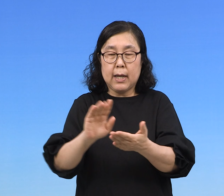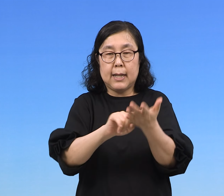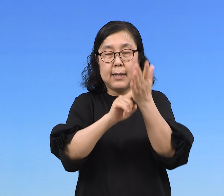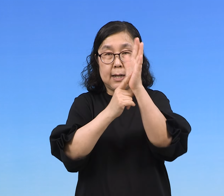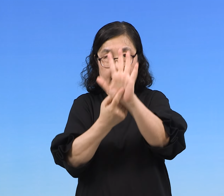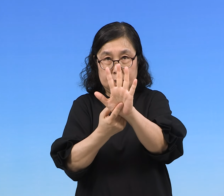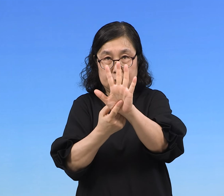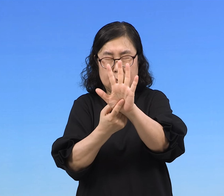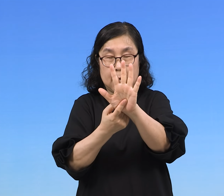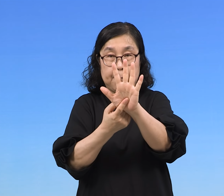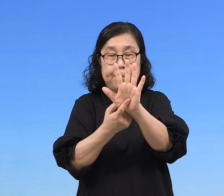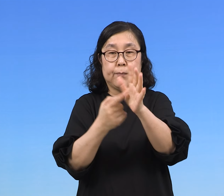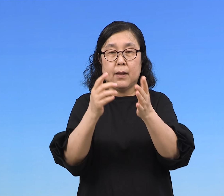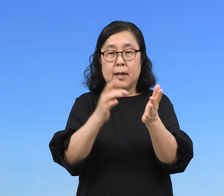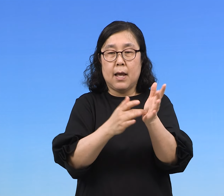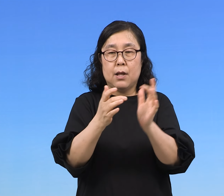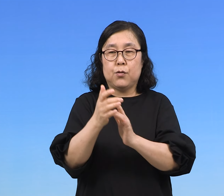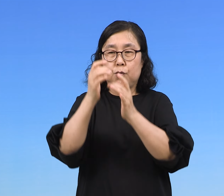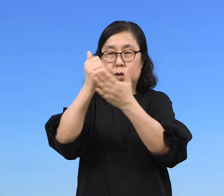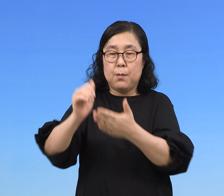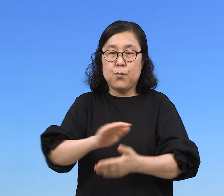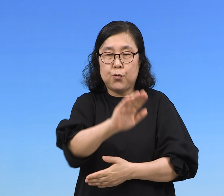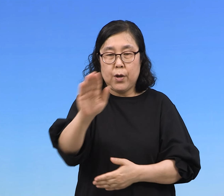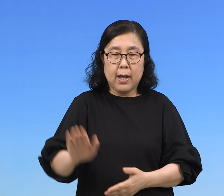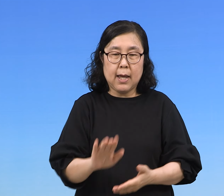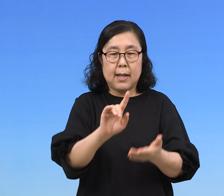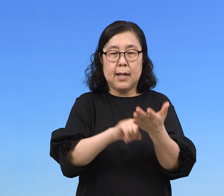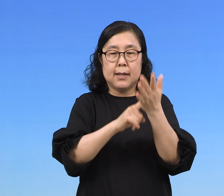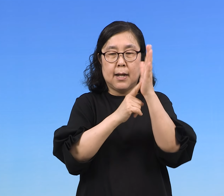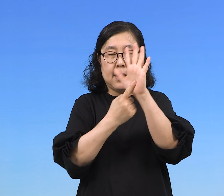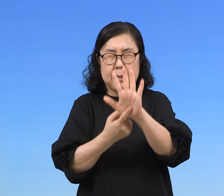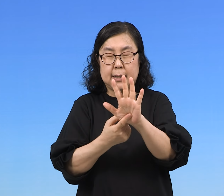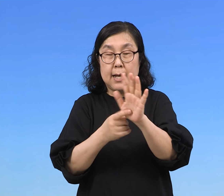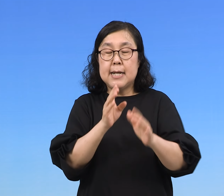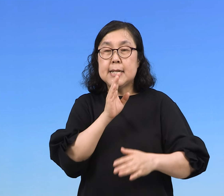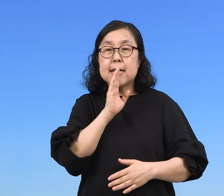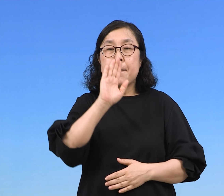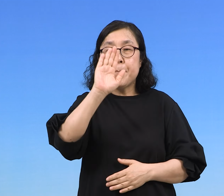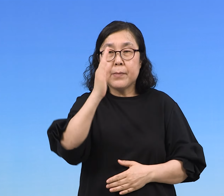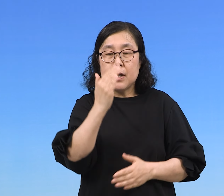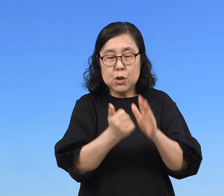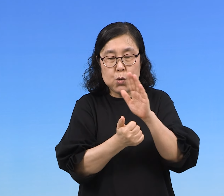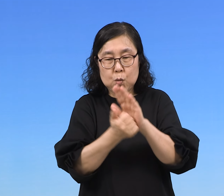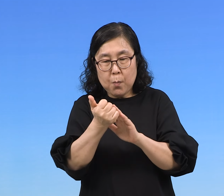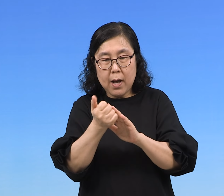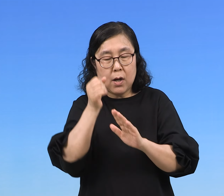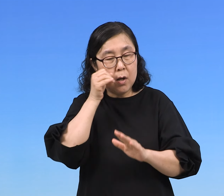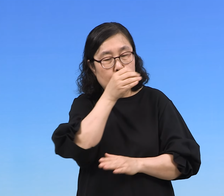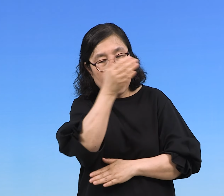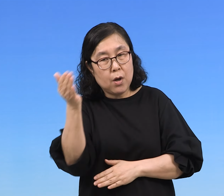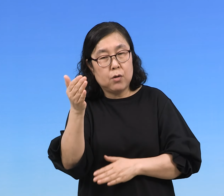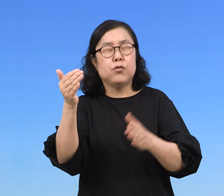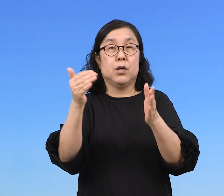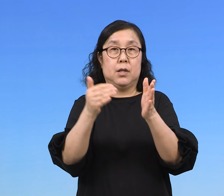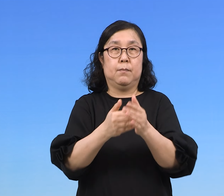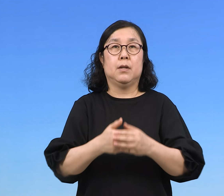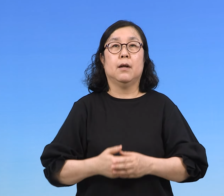우리들에게 나타나시사, 주 예수 우리들에게 나타나시사 참되신 소망을